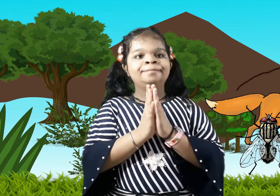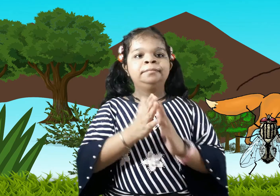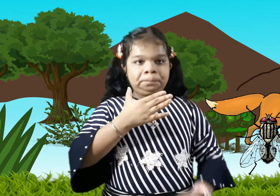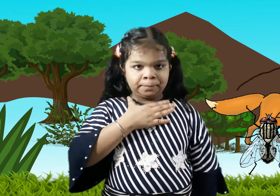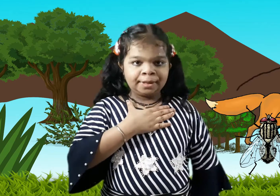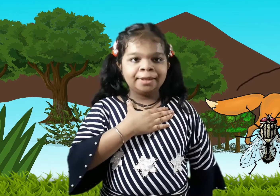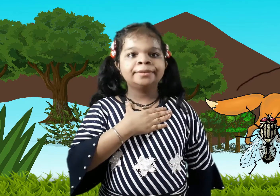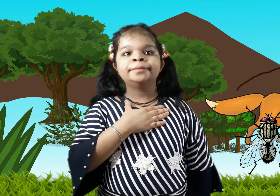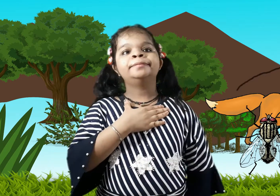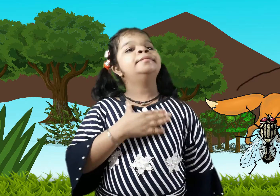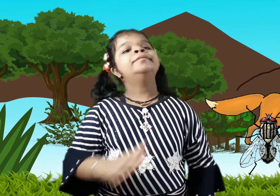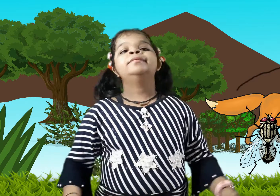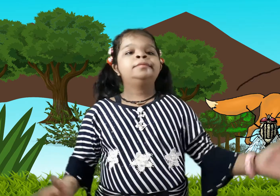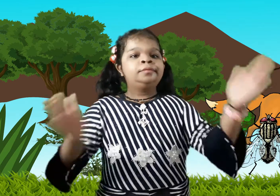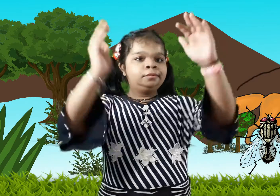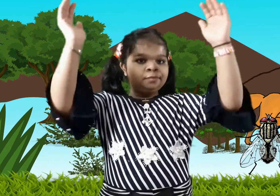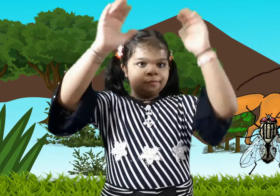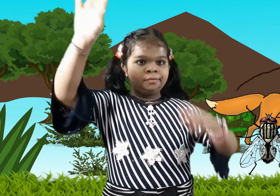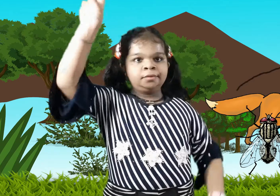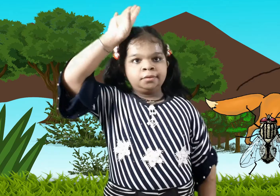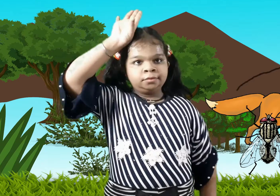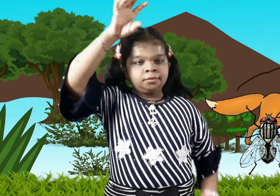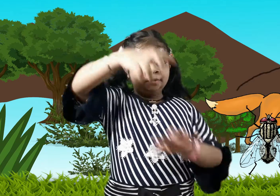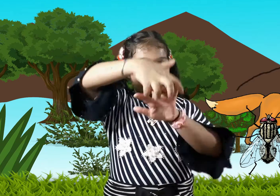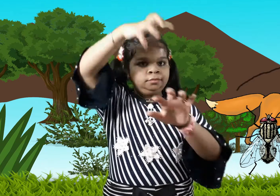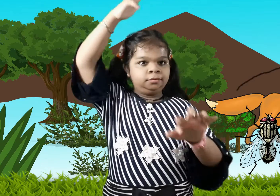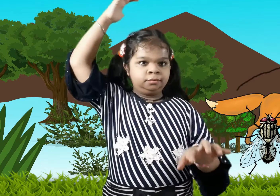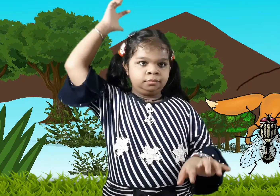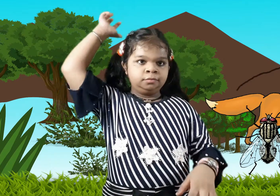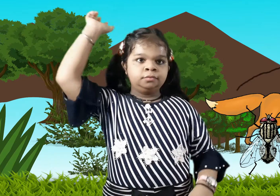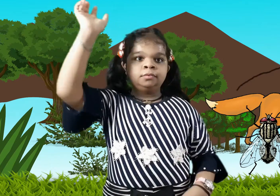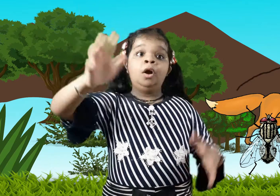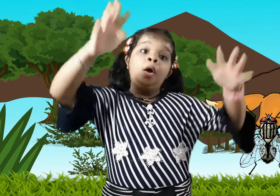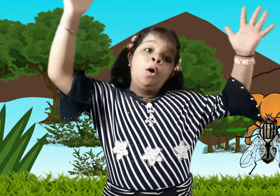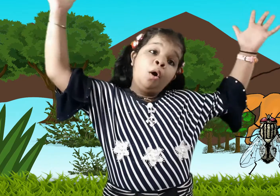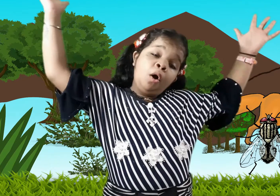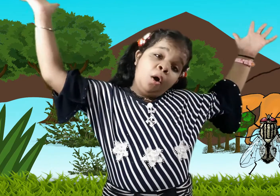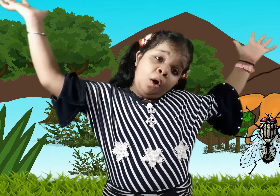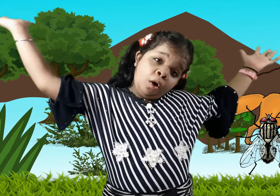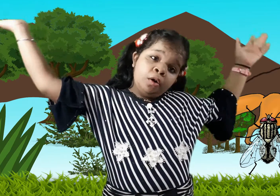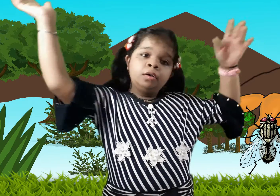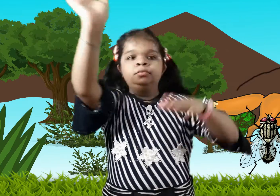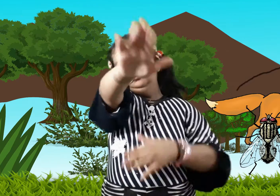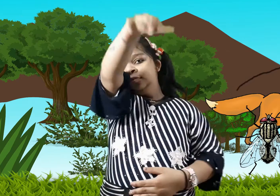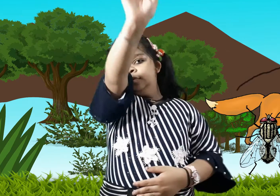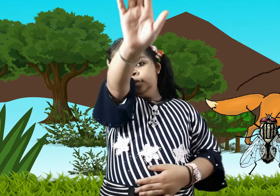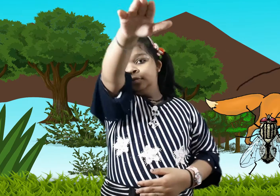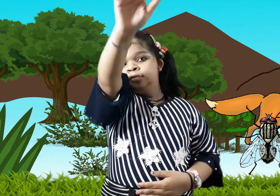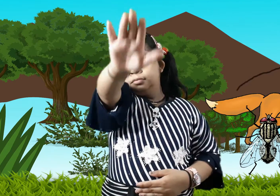मैंने जंगल के राजा शेर और विशालकाय हाथी